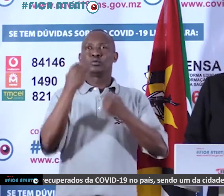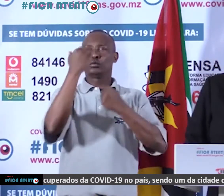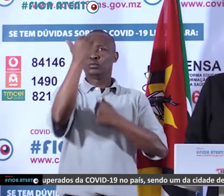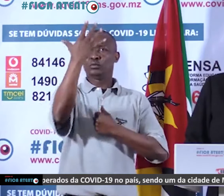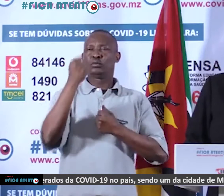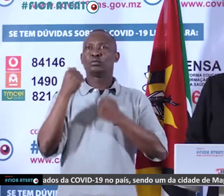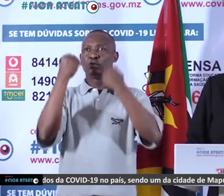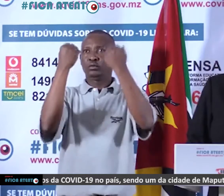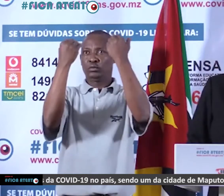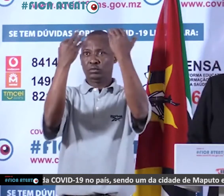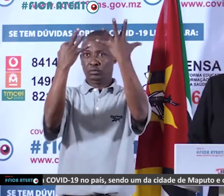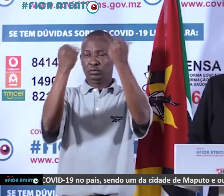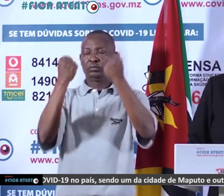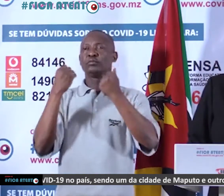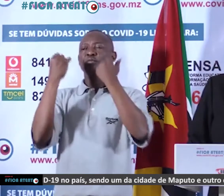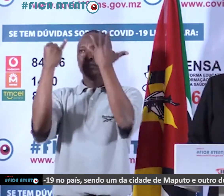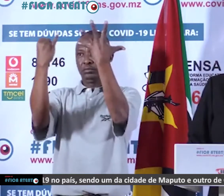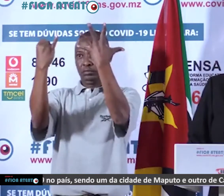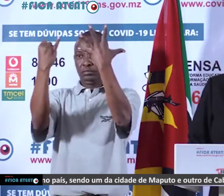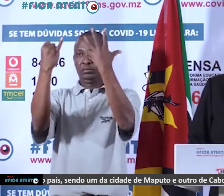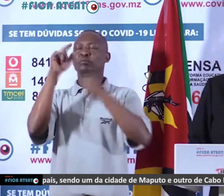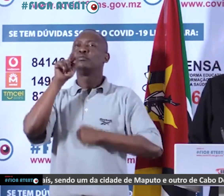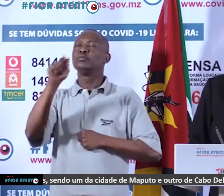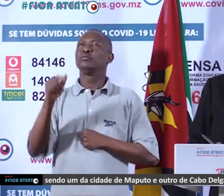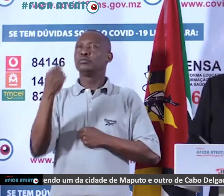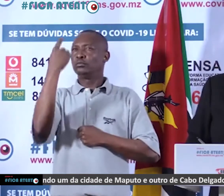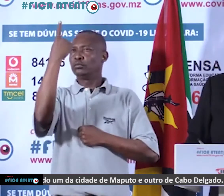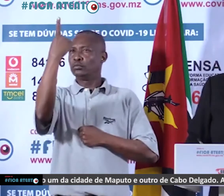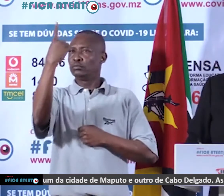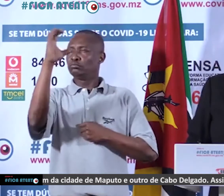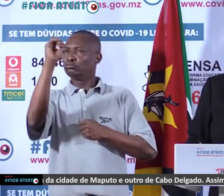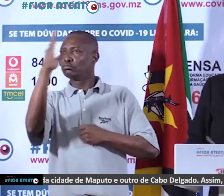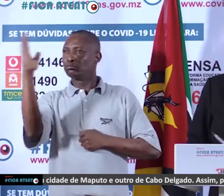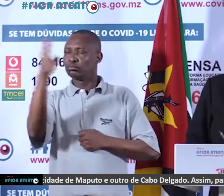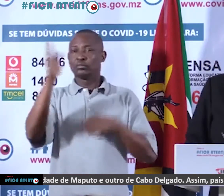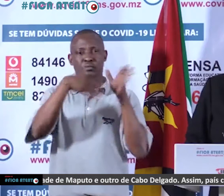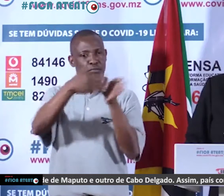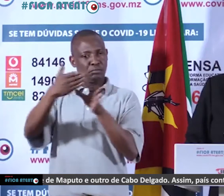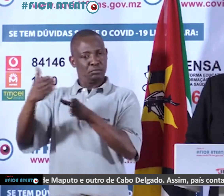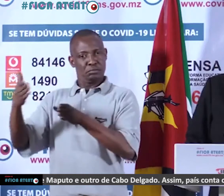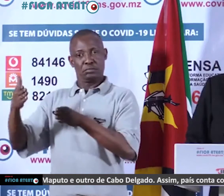8.586.115 casos cumulativos de infecção de Covid-19, dos quais